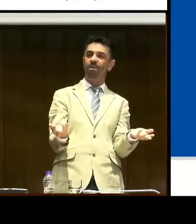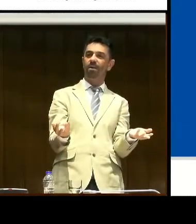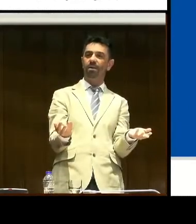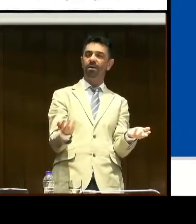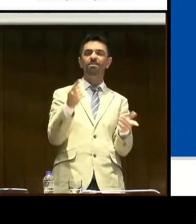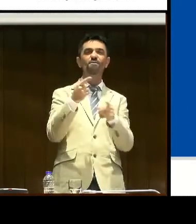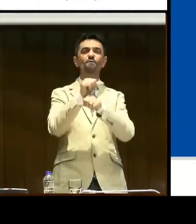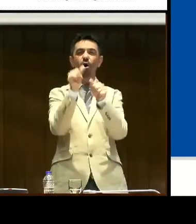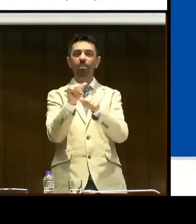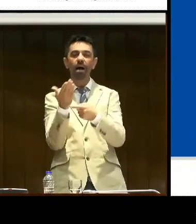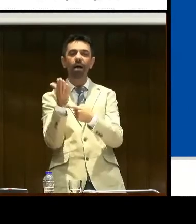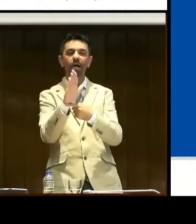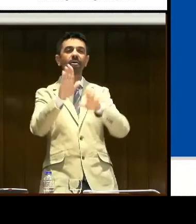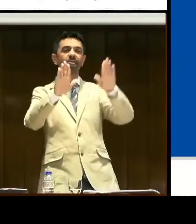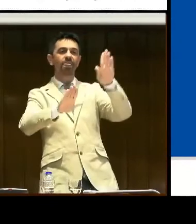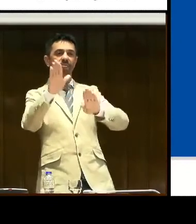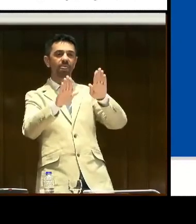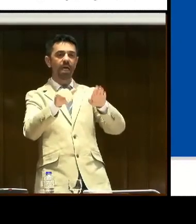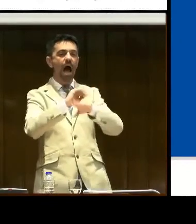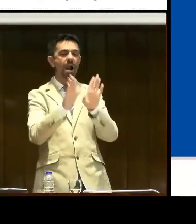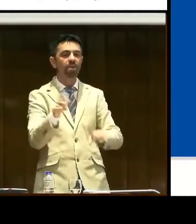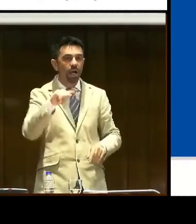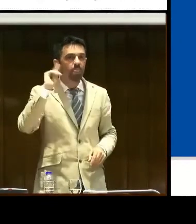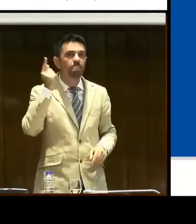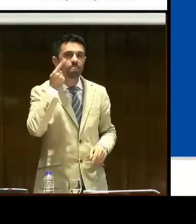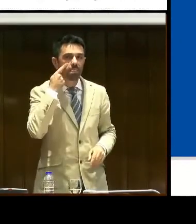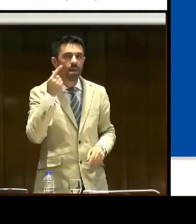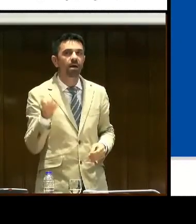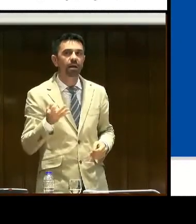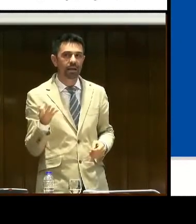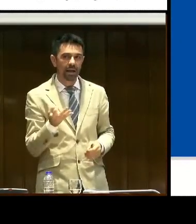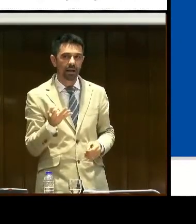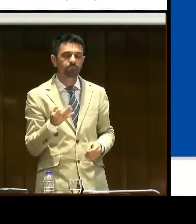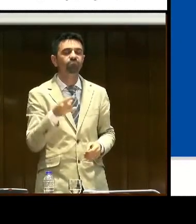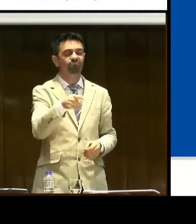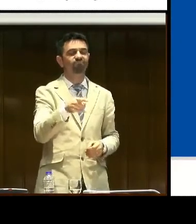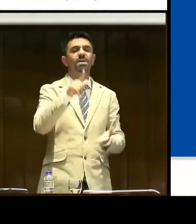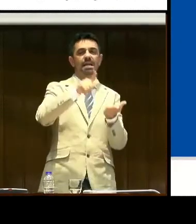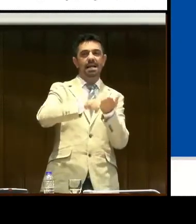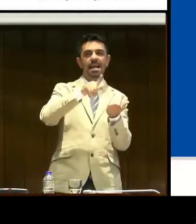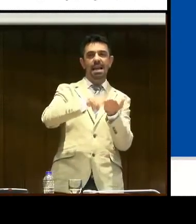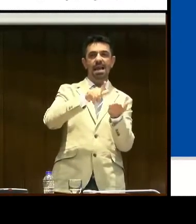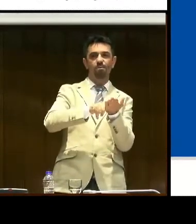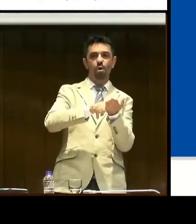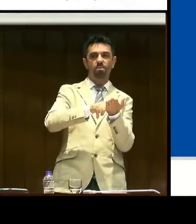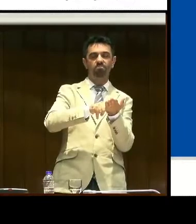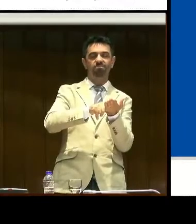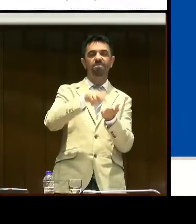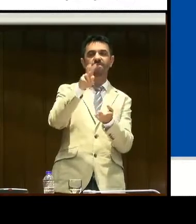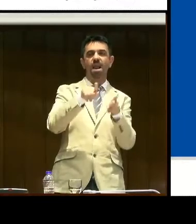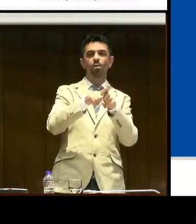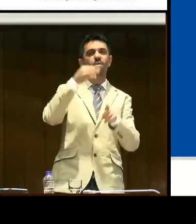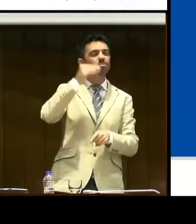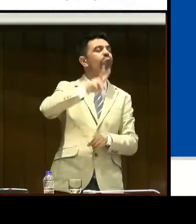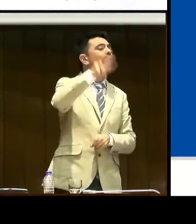representación, le harían llegar a saber y con ello a creer y a defender que su comunicación manual era